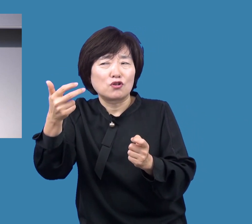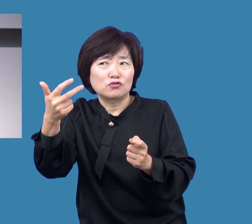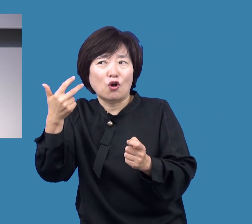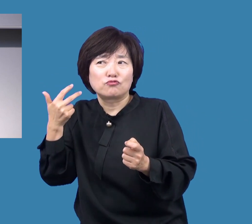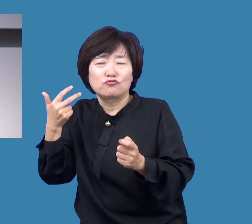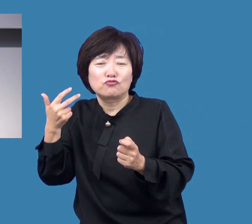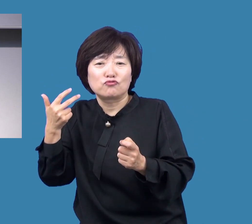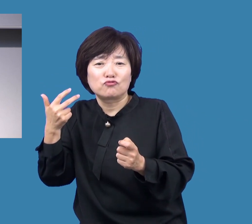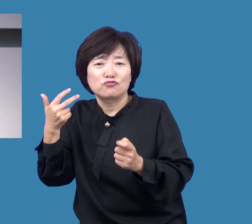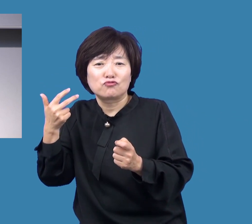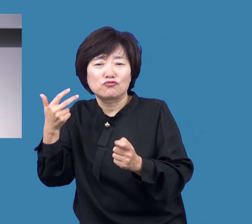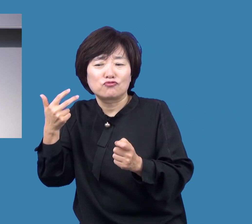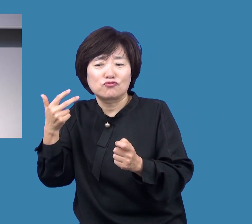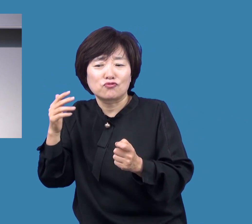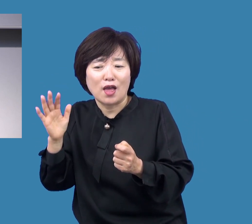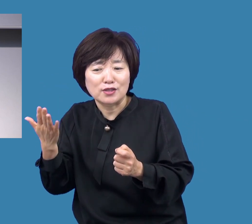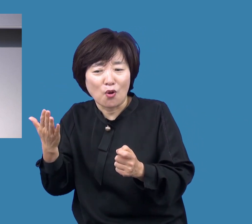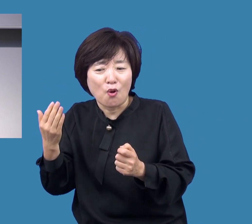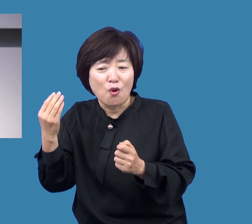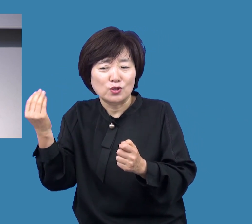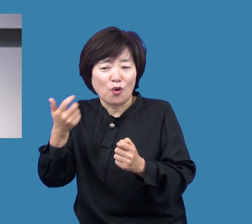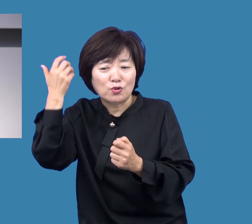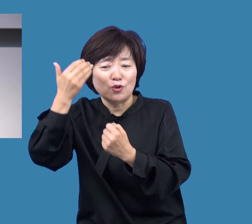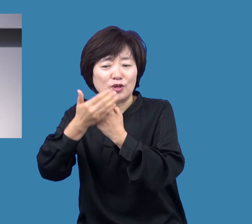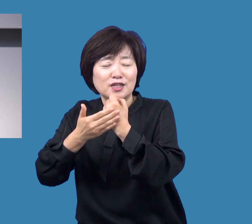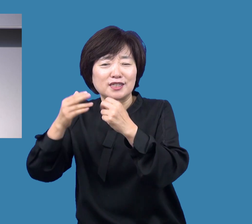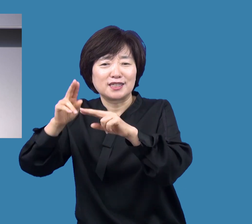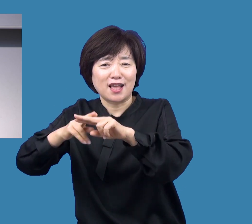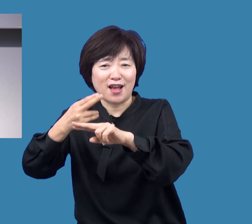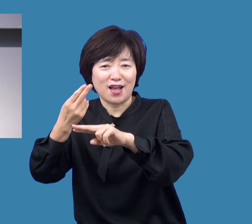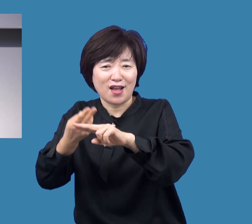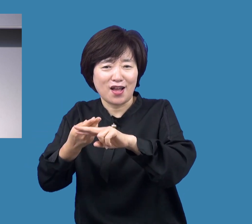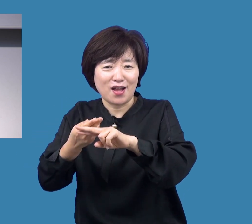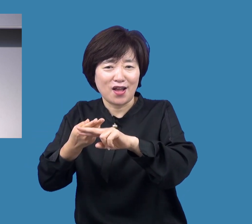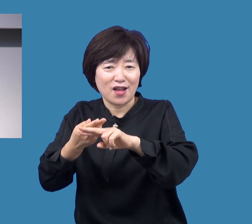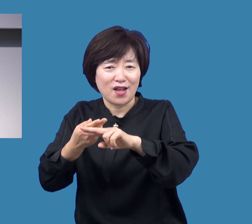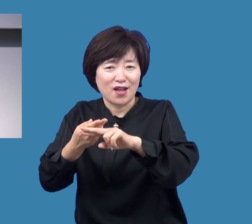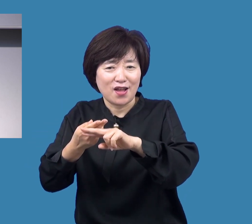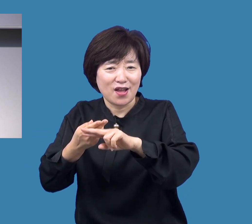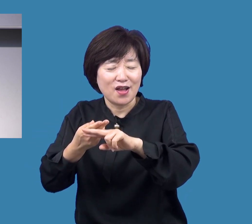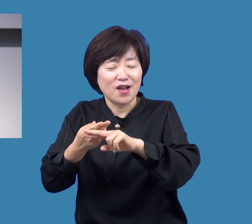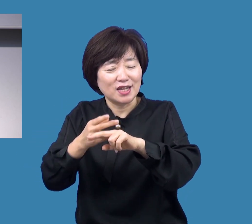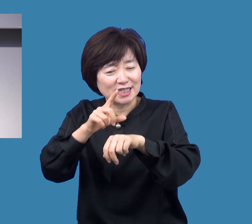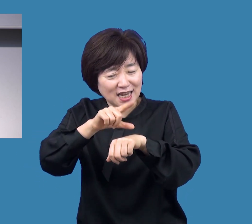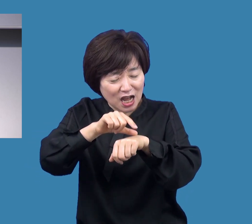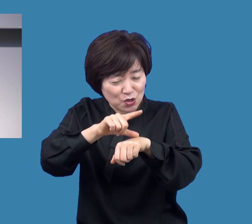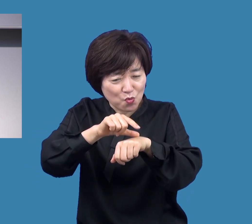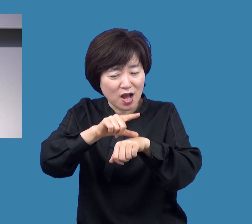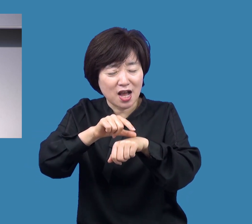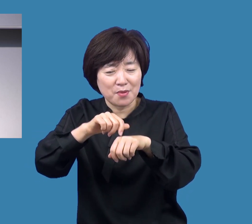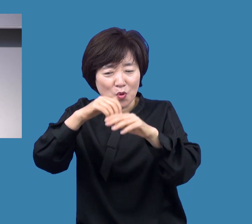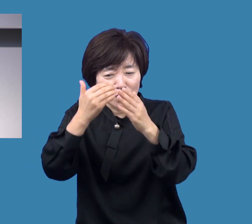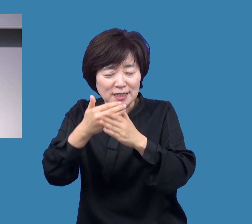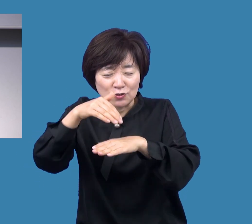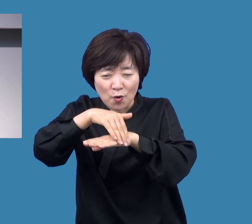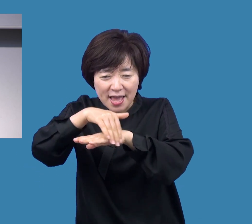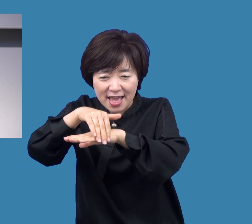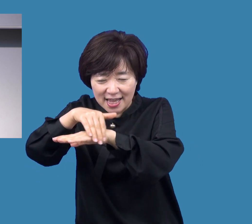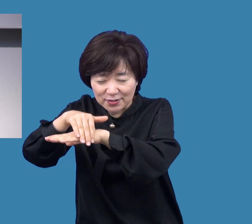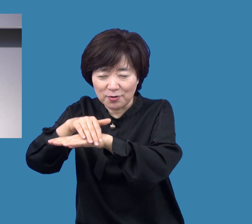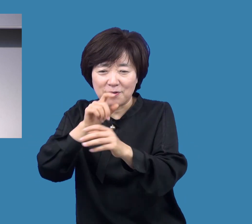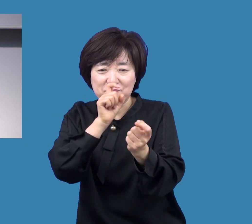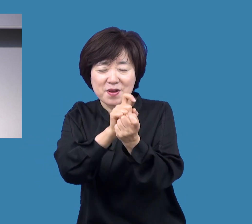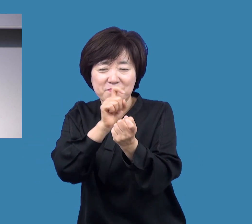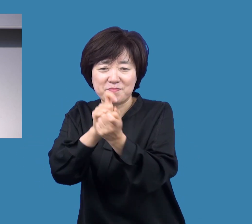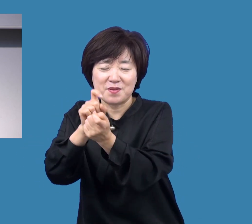전주가 될 줄 어떻게 알았겠어요? 하다 보니까 이렇게 된 거죠. 성령께서 이런 시간과 모든 스케줄까지도